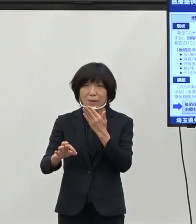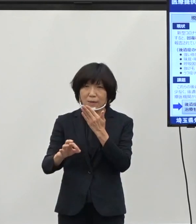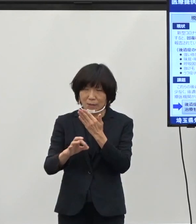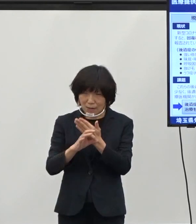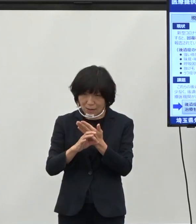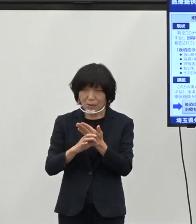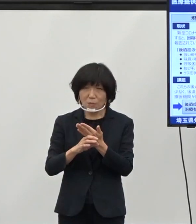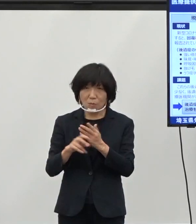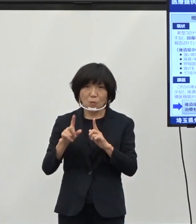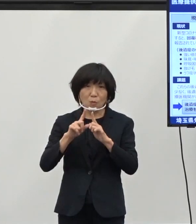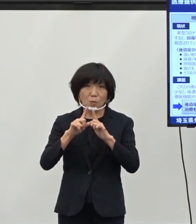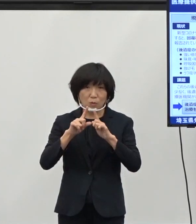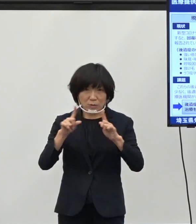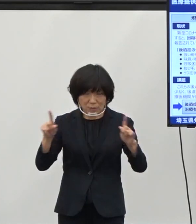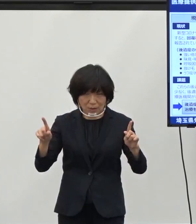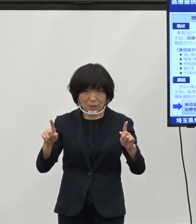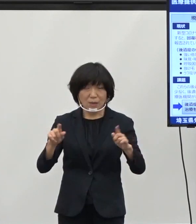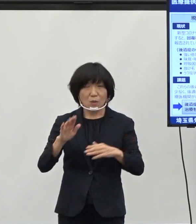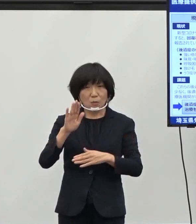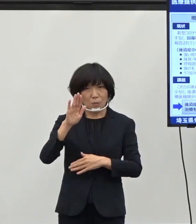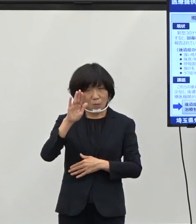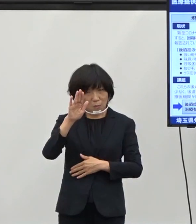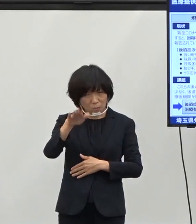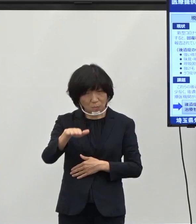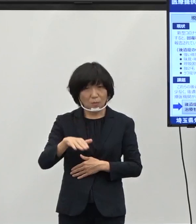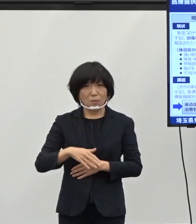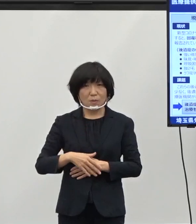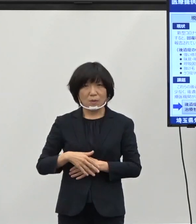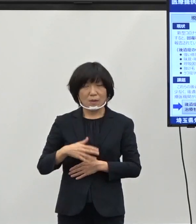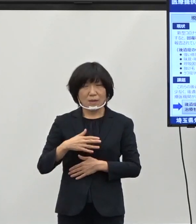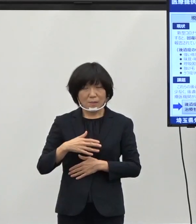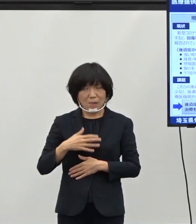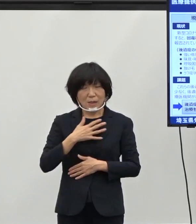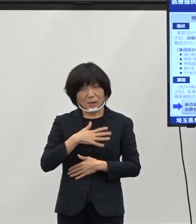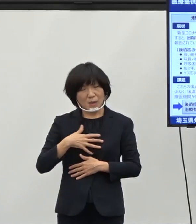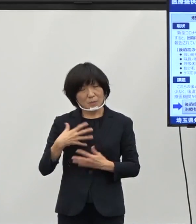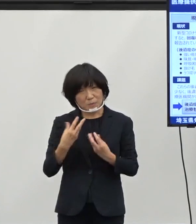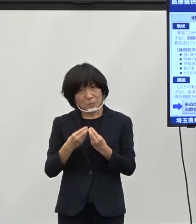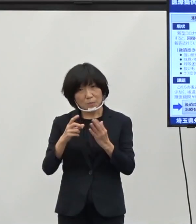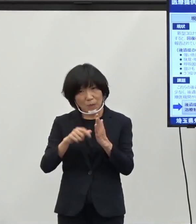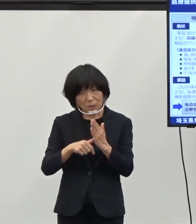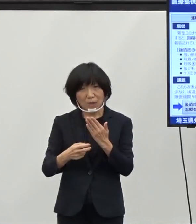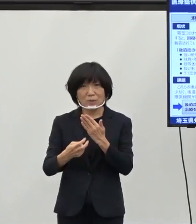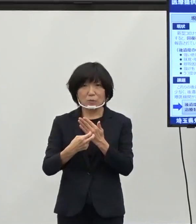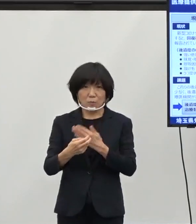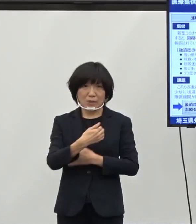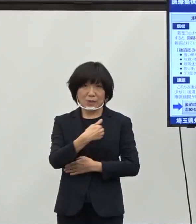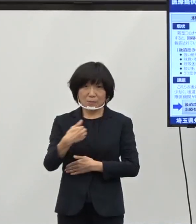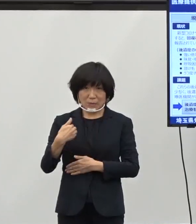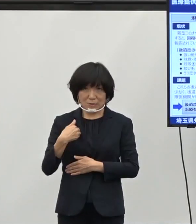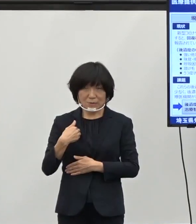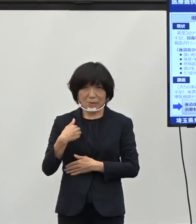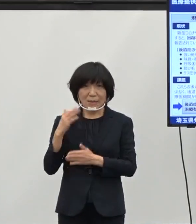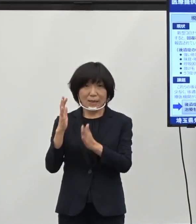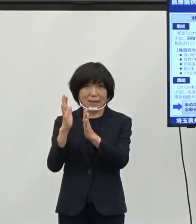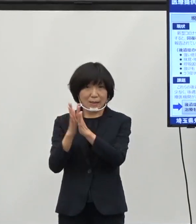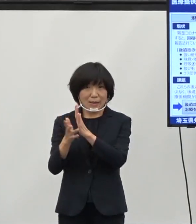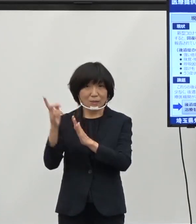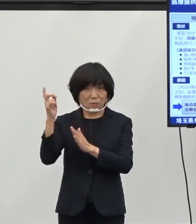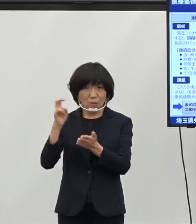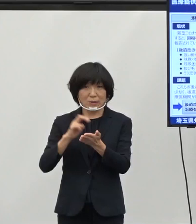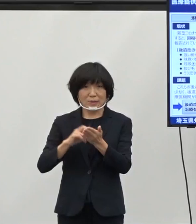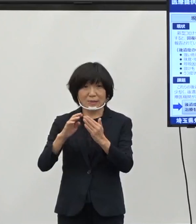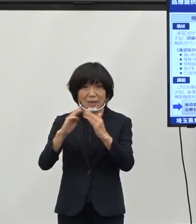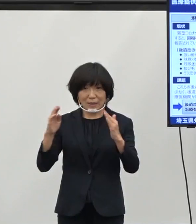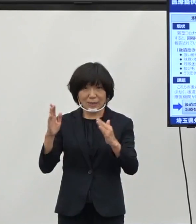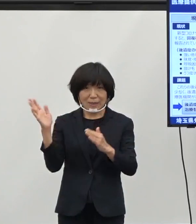で後遺症の診療が可能になるようにしてまいりたいと思います。県医師会から会員の医